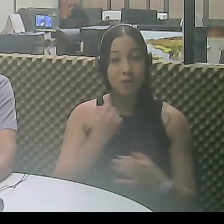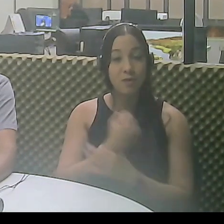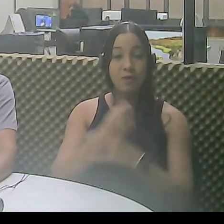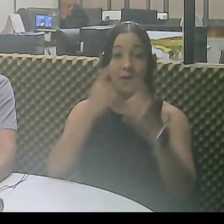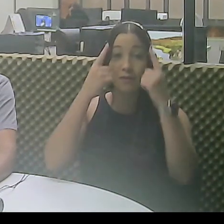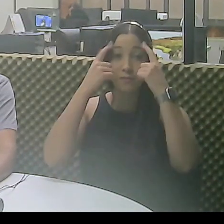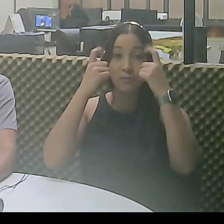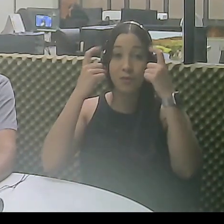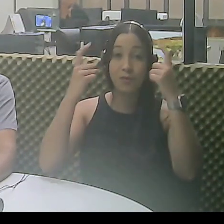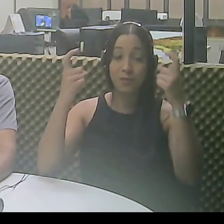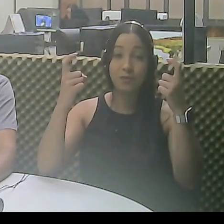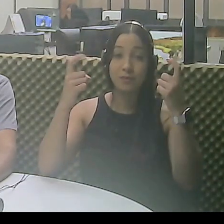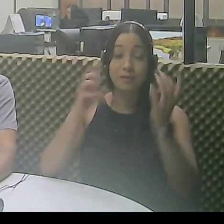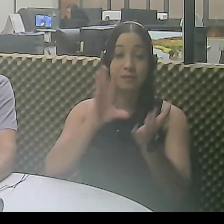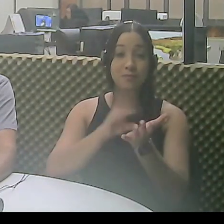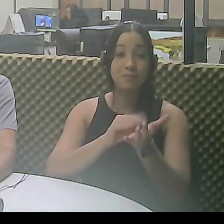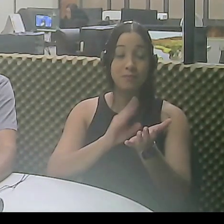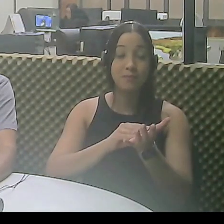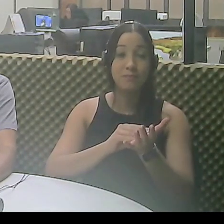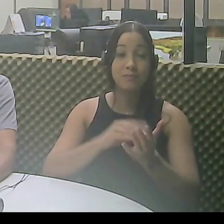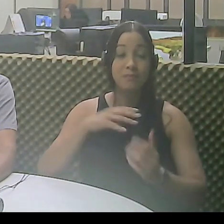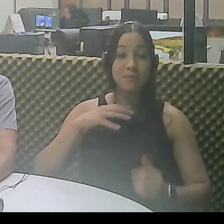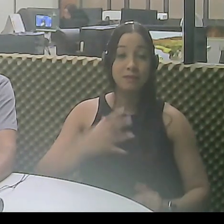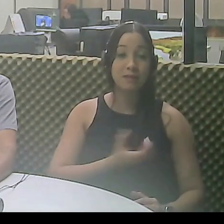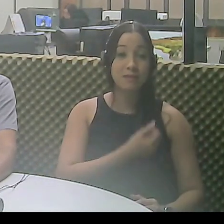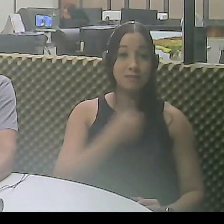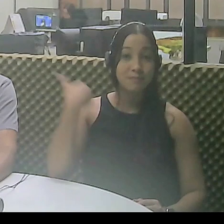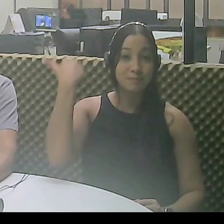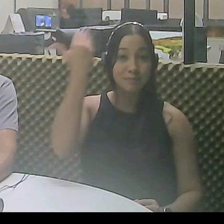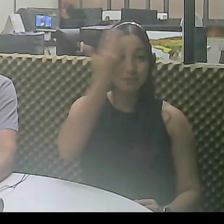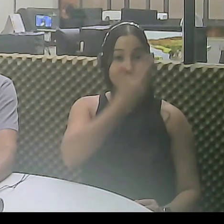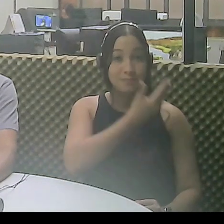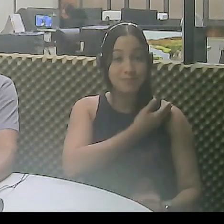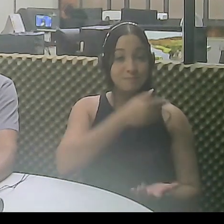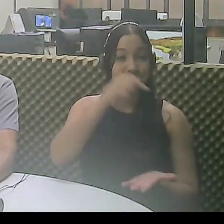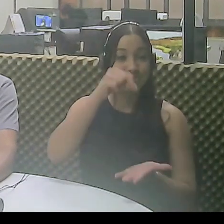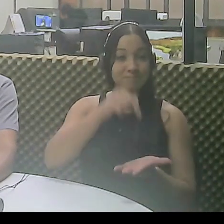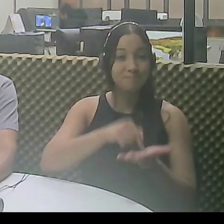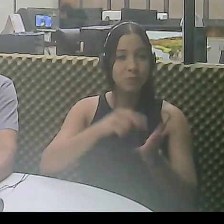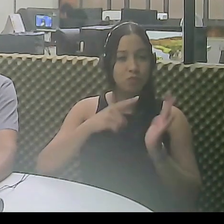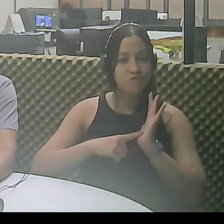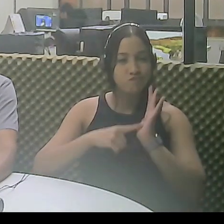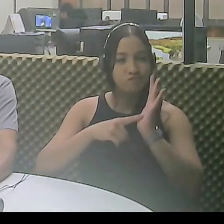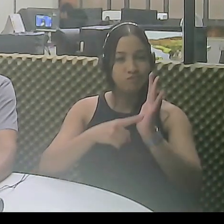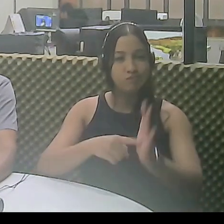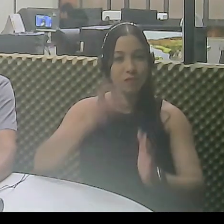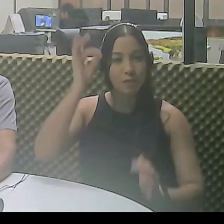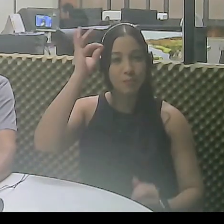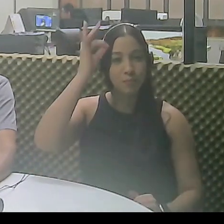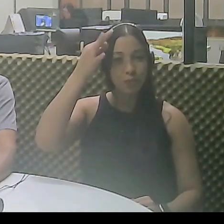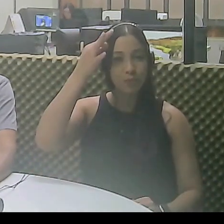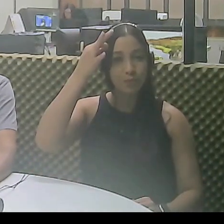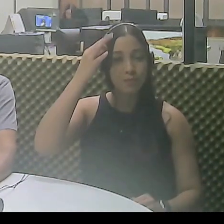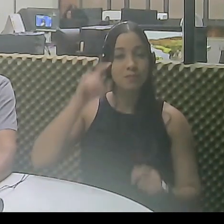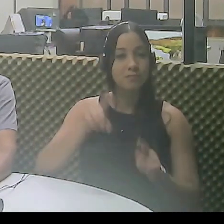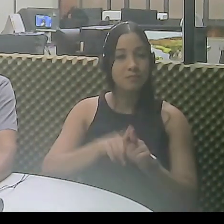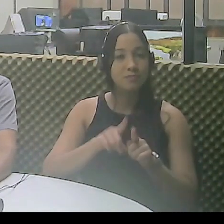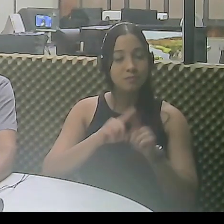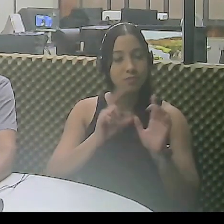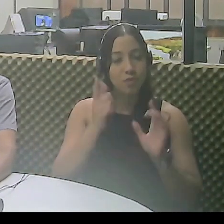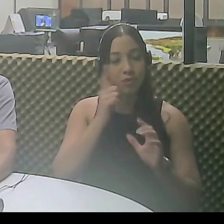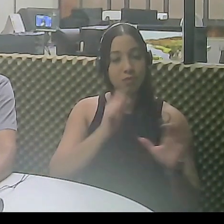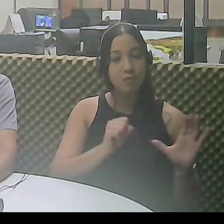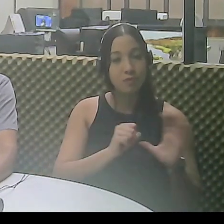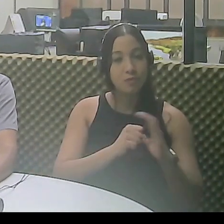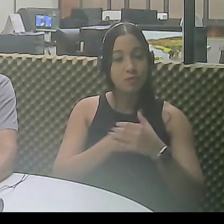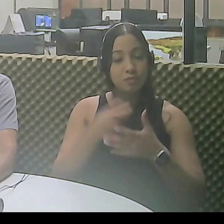violência contra a mulher. Baixe o aplicativo Salve Maria. Em um botão, você faz denúncias imediatamente. Encontra proteção